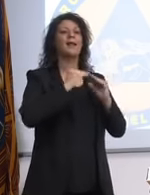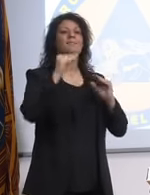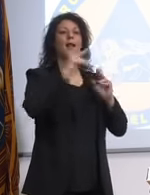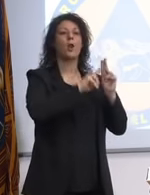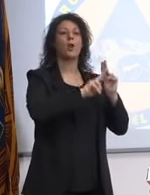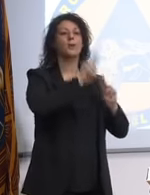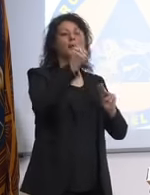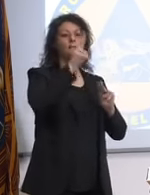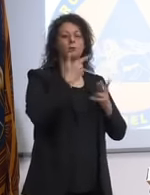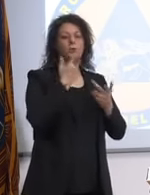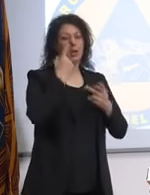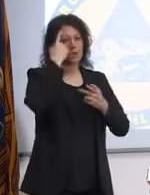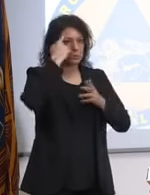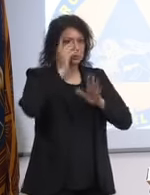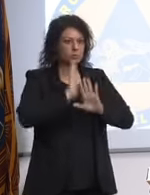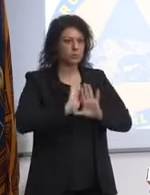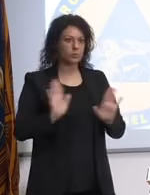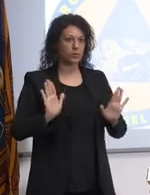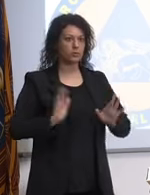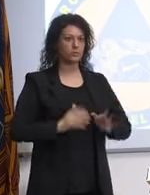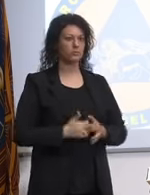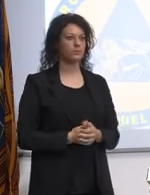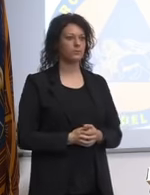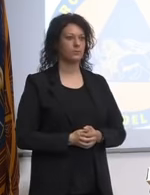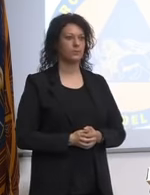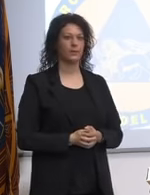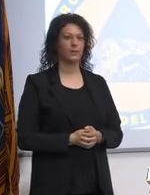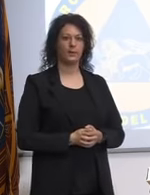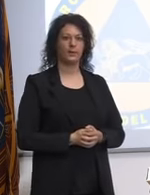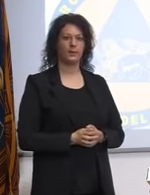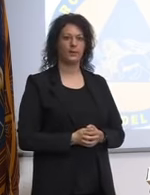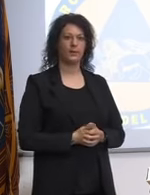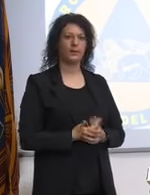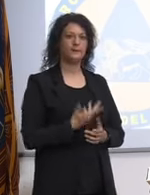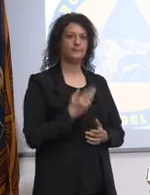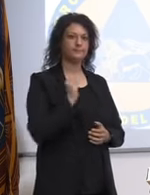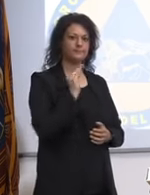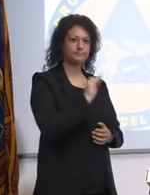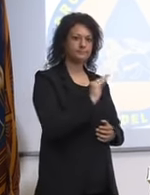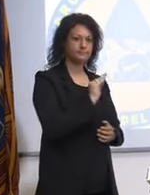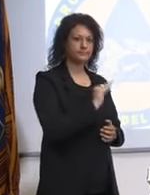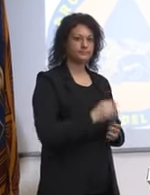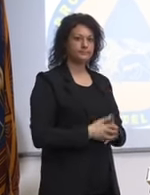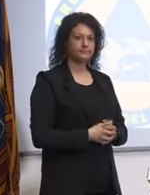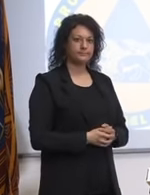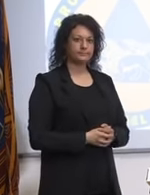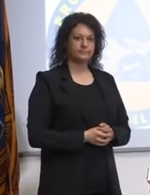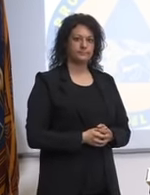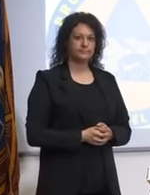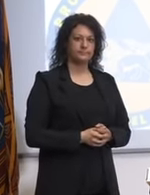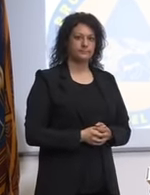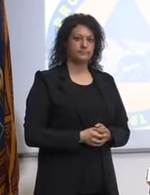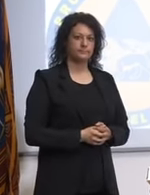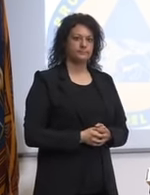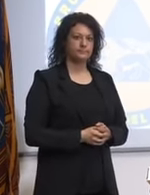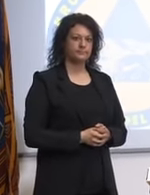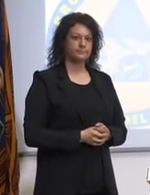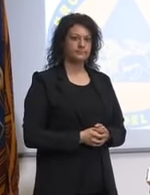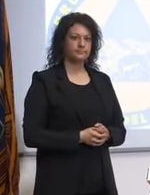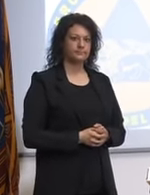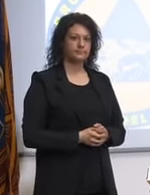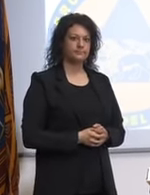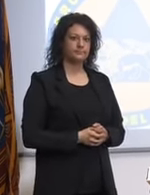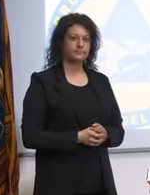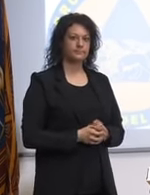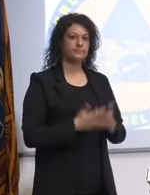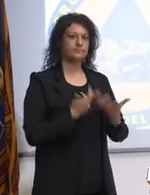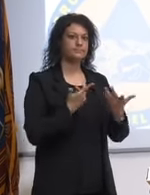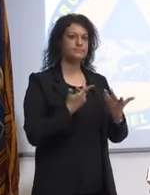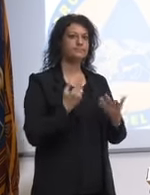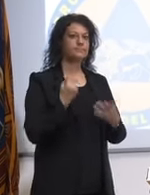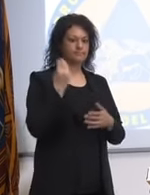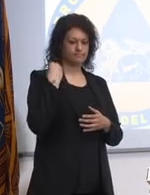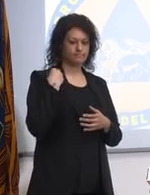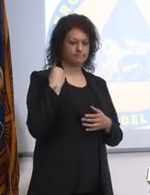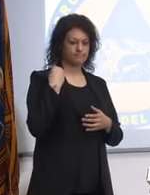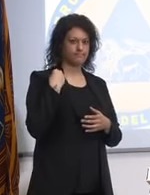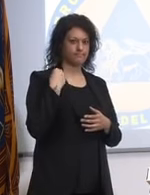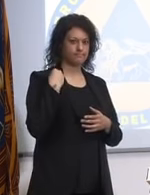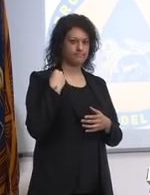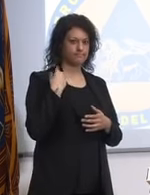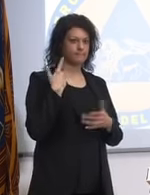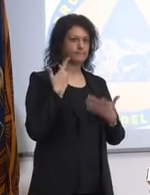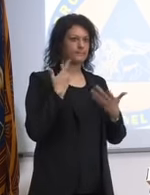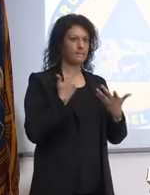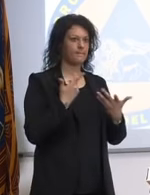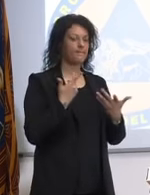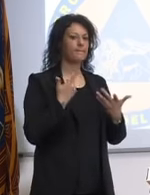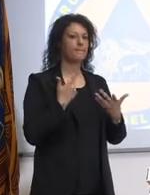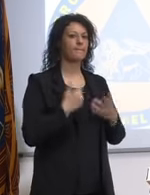Marchiori, poi Navas. Sì, Presidente, mi scusi, una richiesta che ci è arrivata proprio poco fa in redazione nel corso